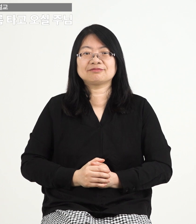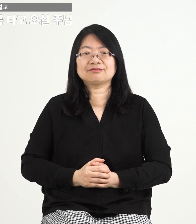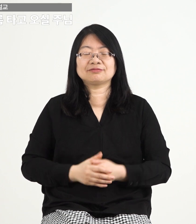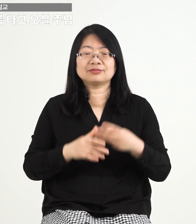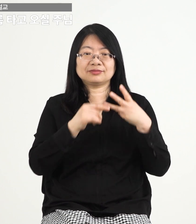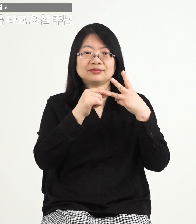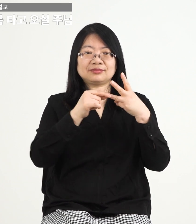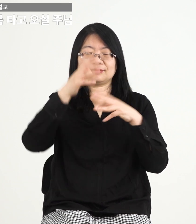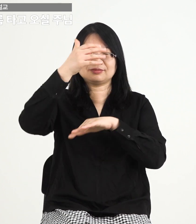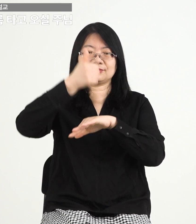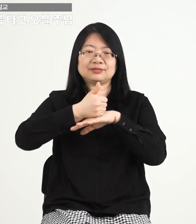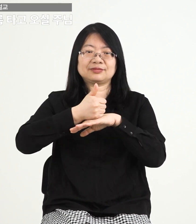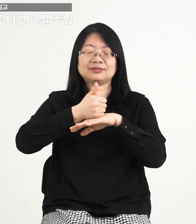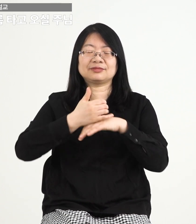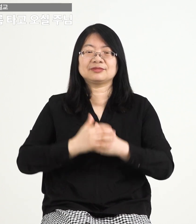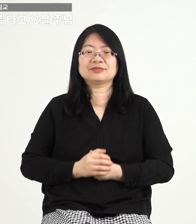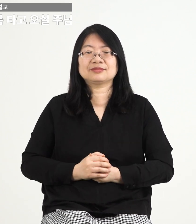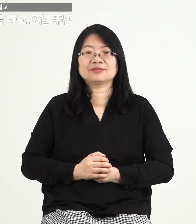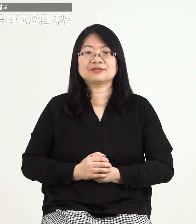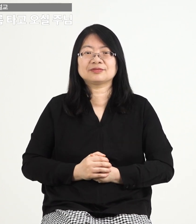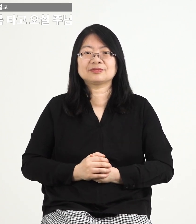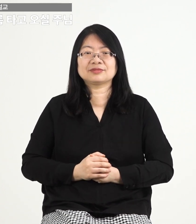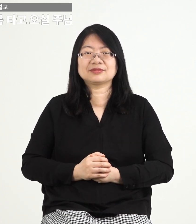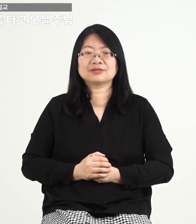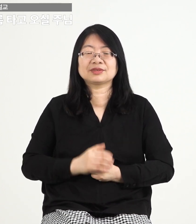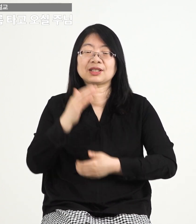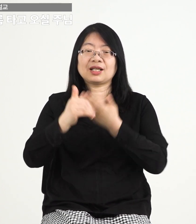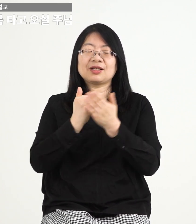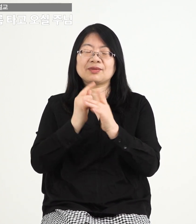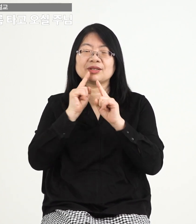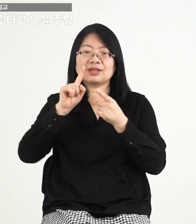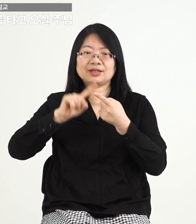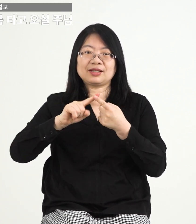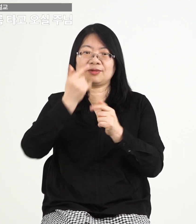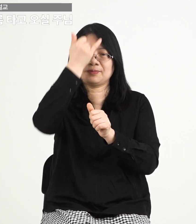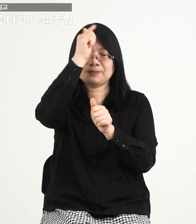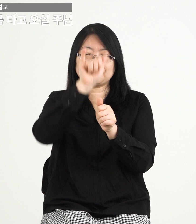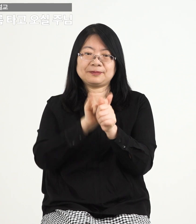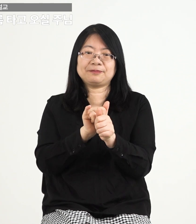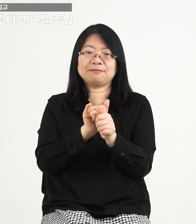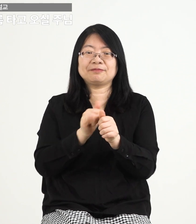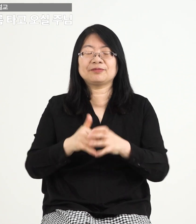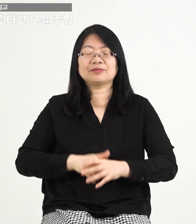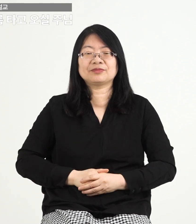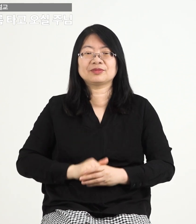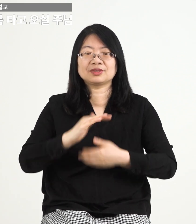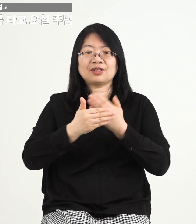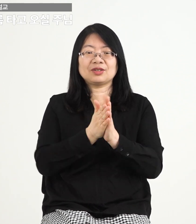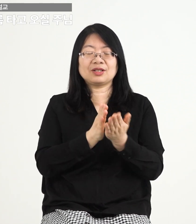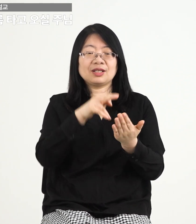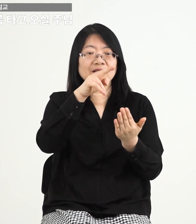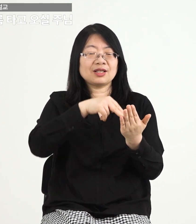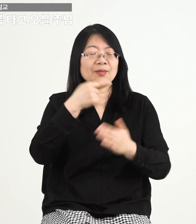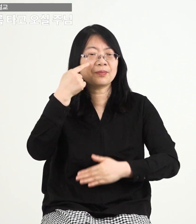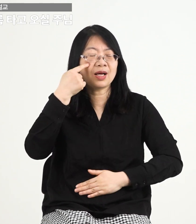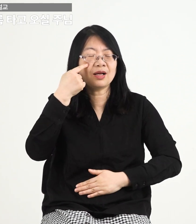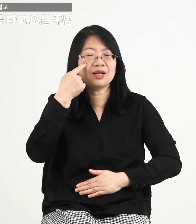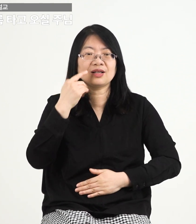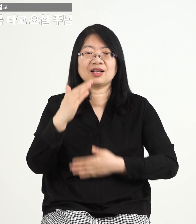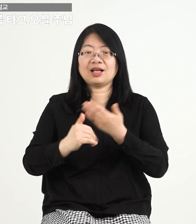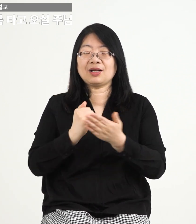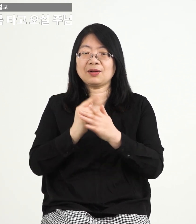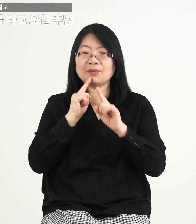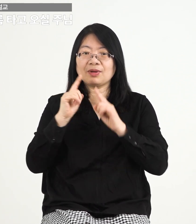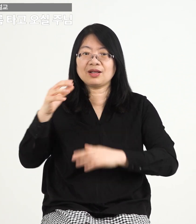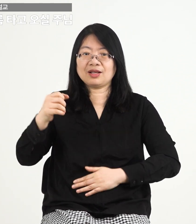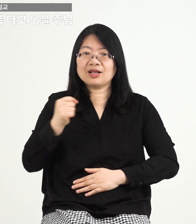세 번째, 마지막 기초는 그 말씀에 대한 충성입니다. 성경을 잘 보세요.